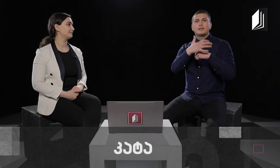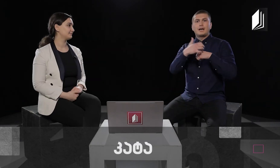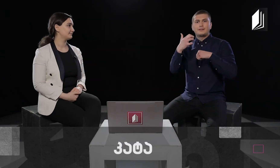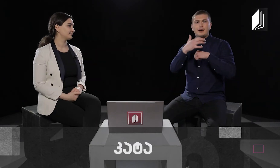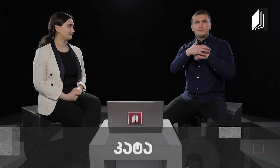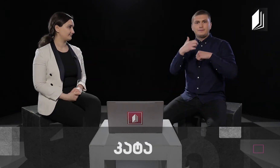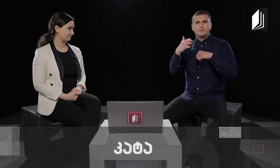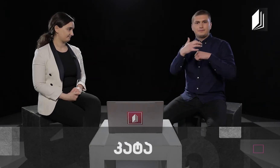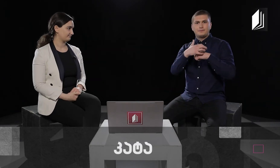კატა